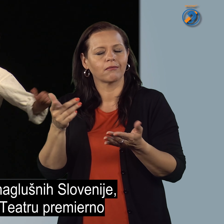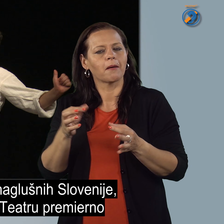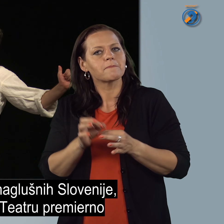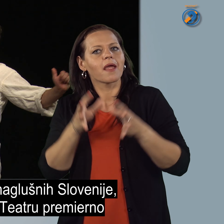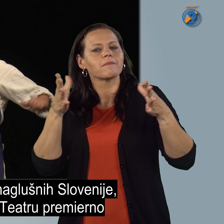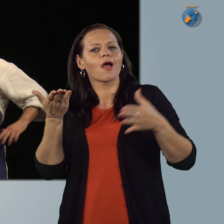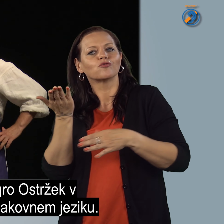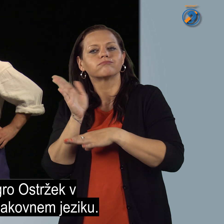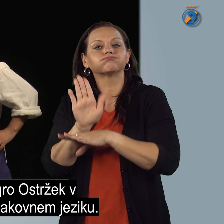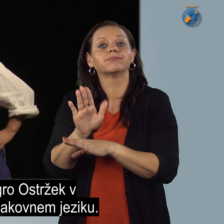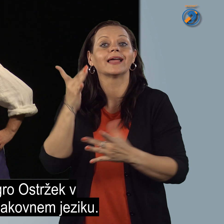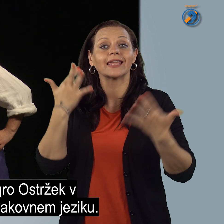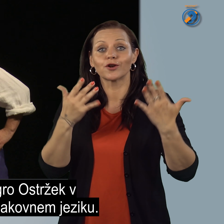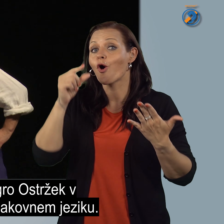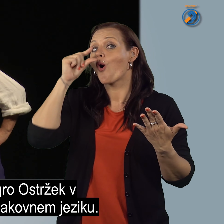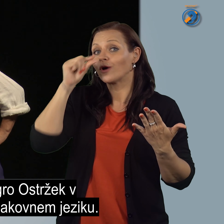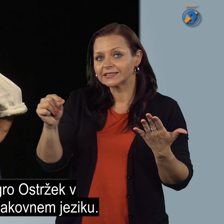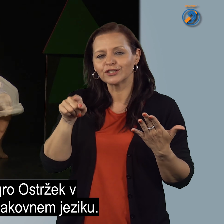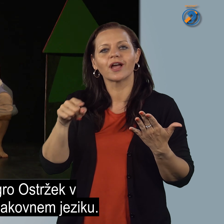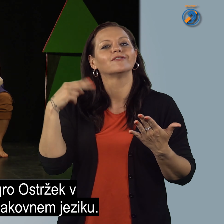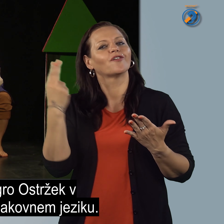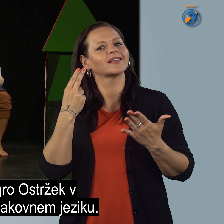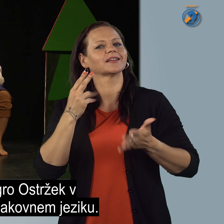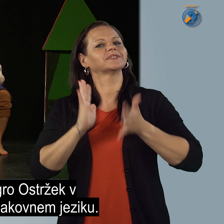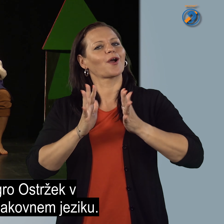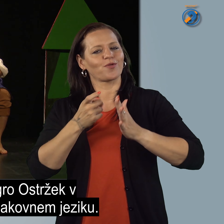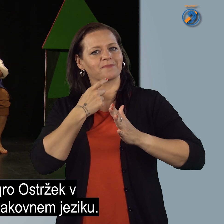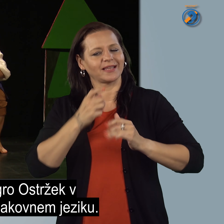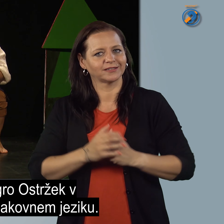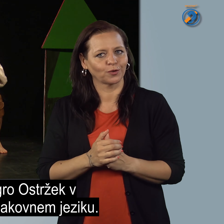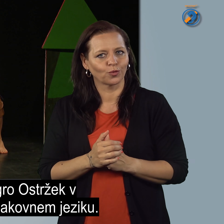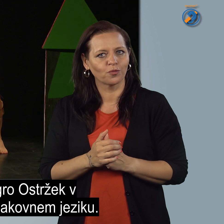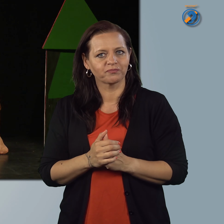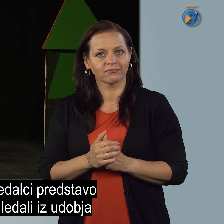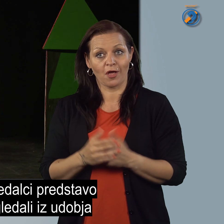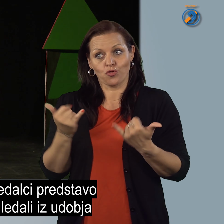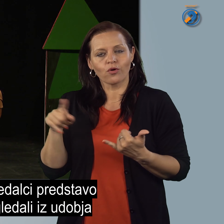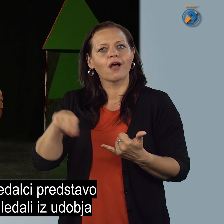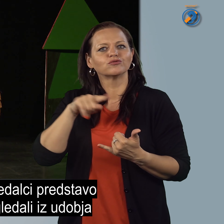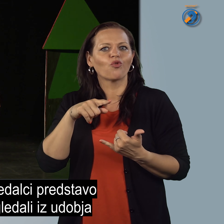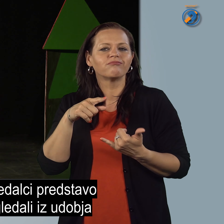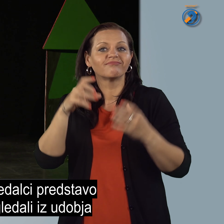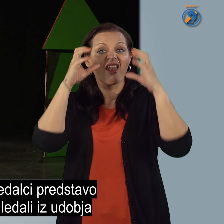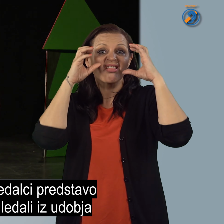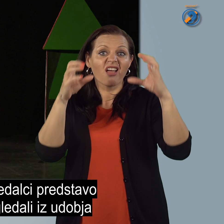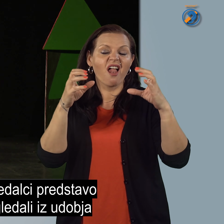v City teatru premierno uprizorila igro Ostržek v slovenskem znakovnem jeziku. Tokrat